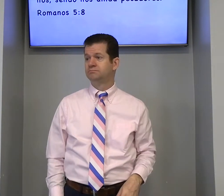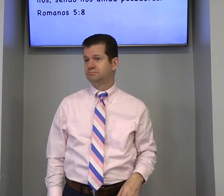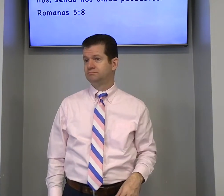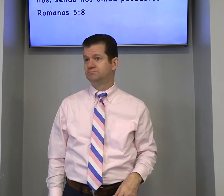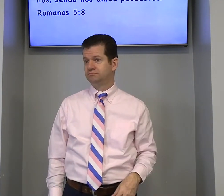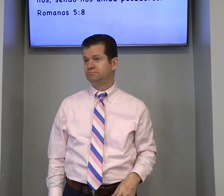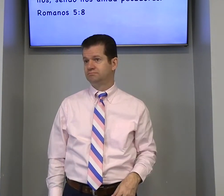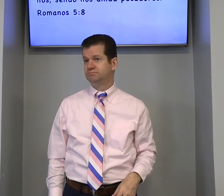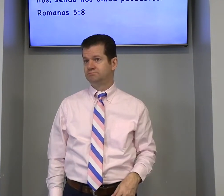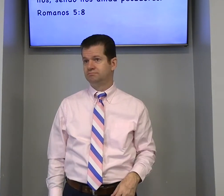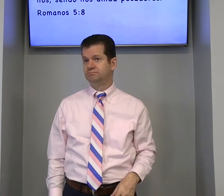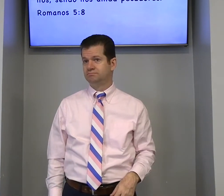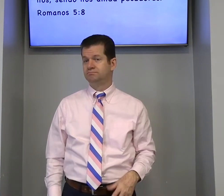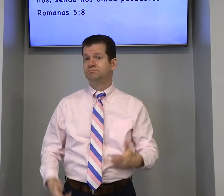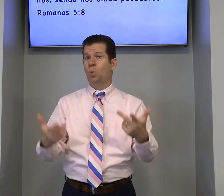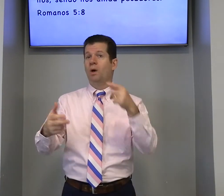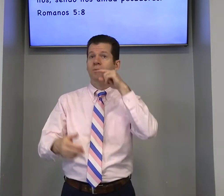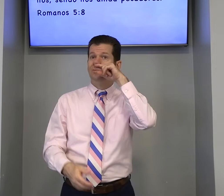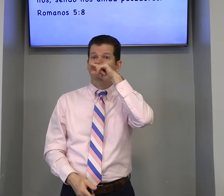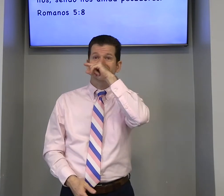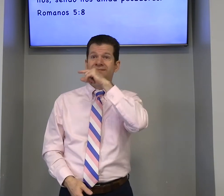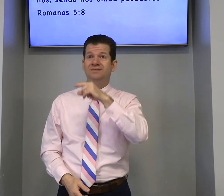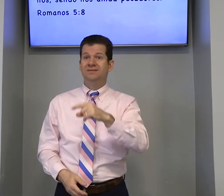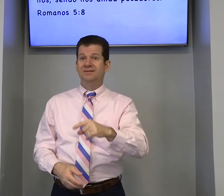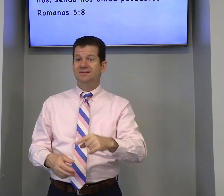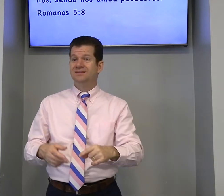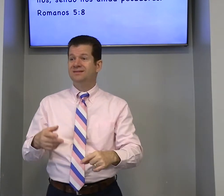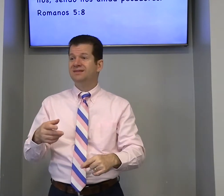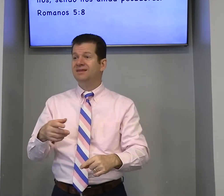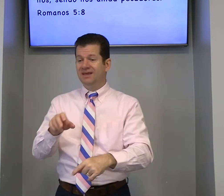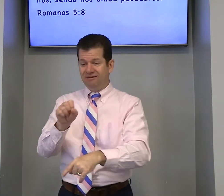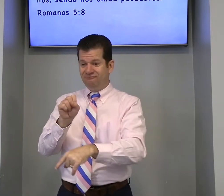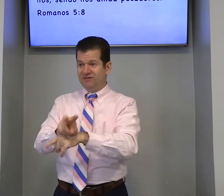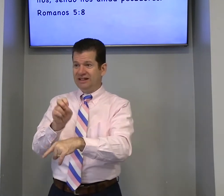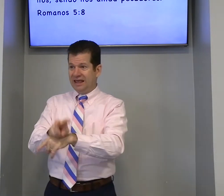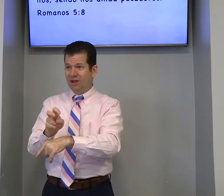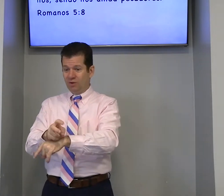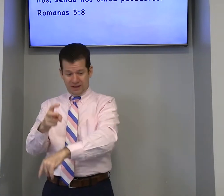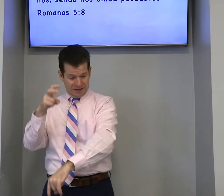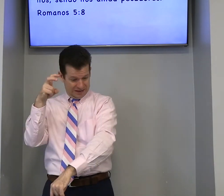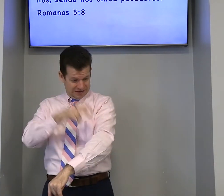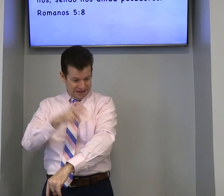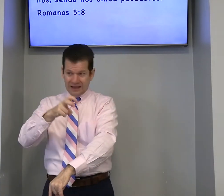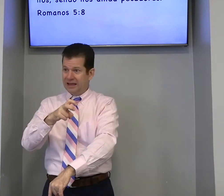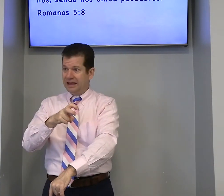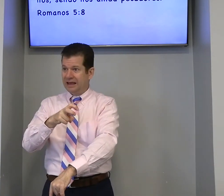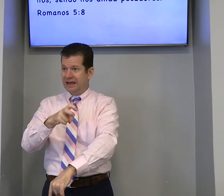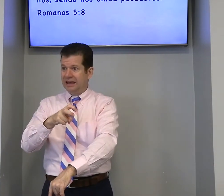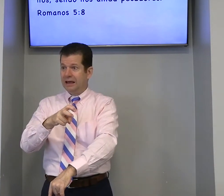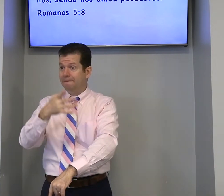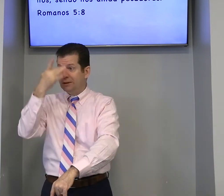Deus quer dar a cura do nosso pecado. A solução é Jesus na cruz. Veneno da